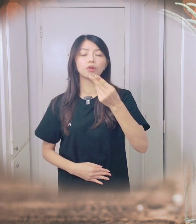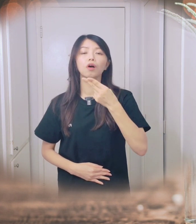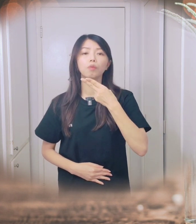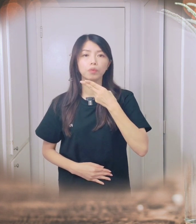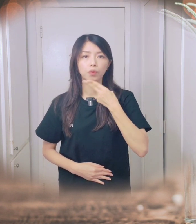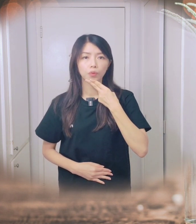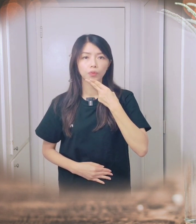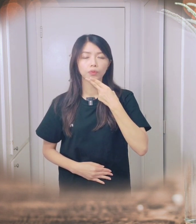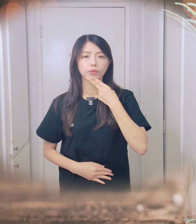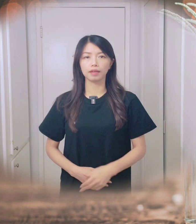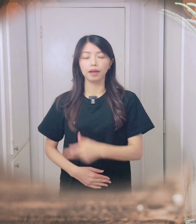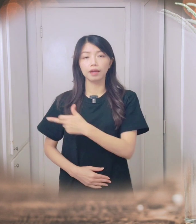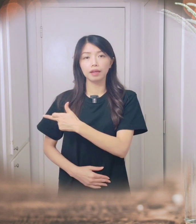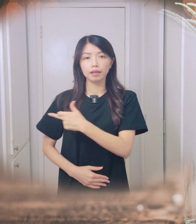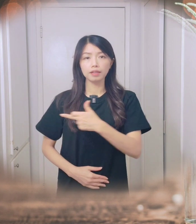수 없고.